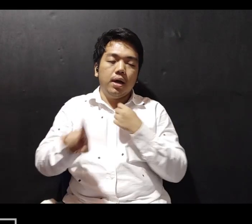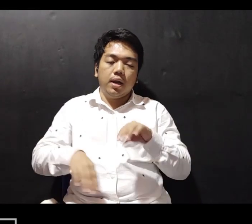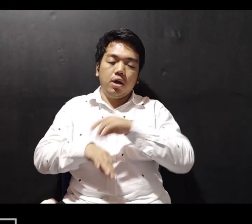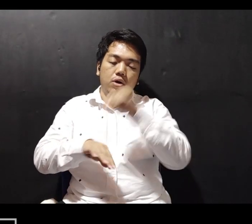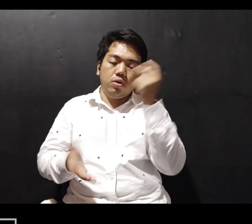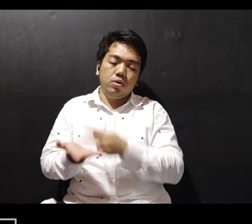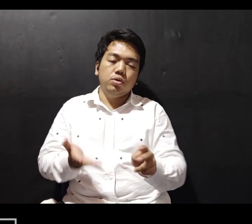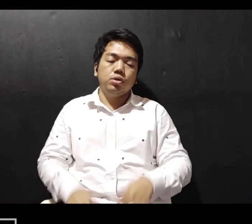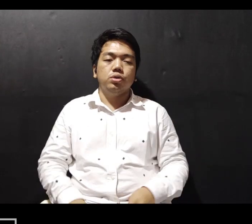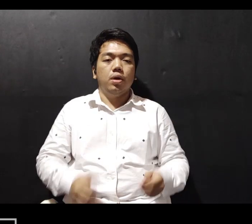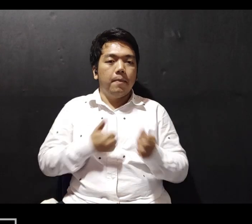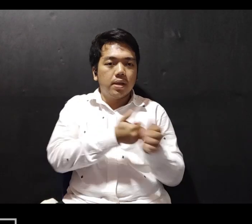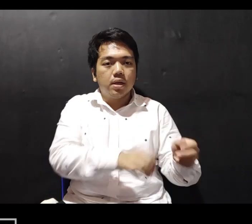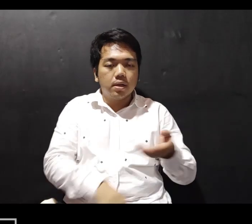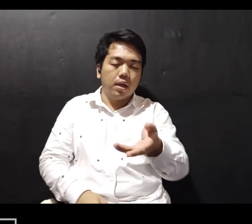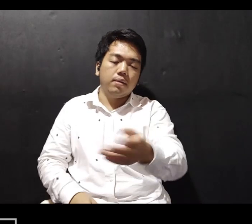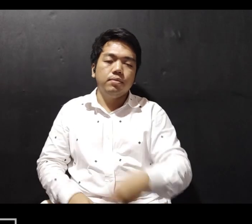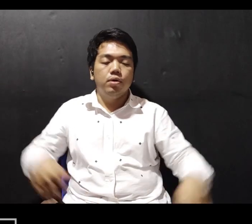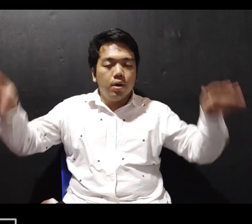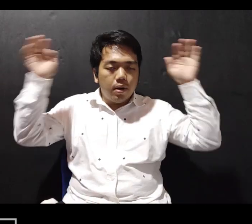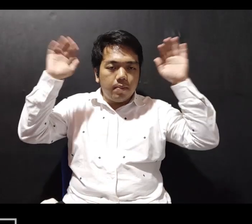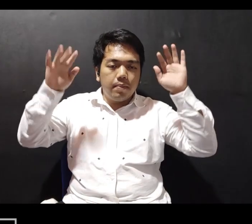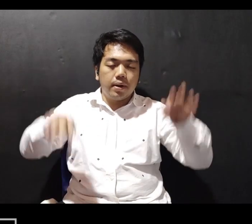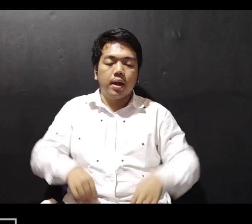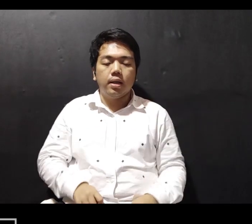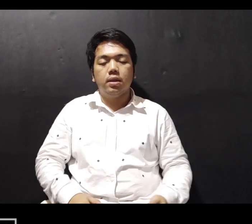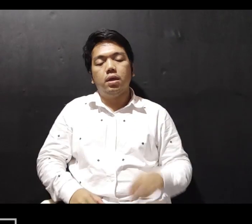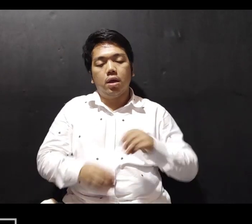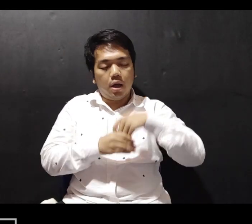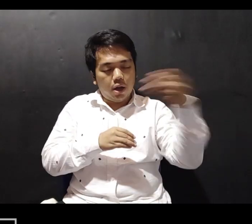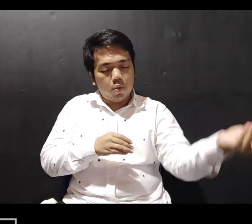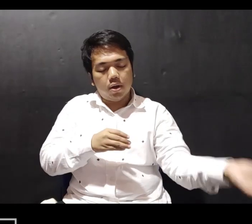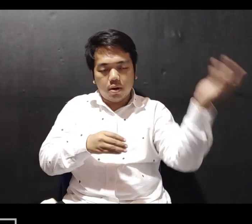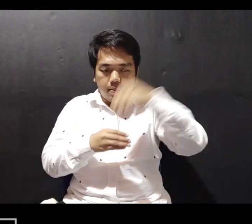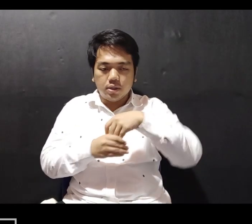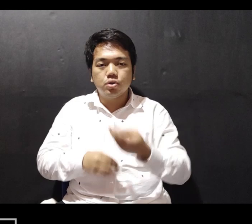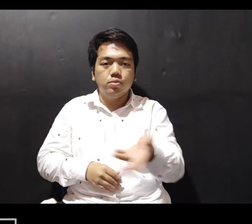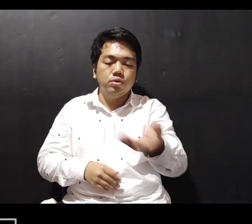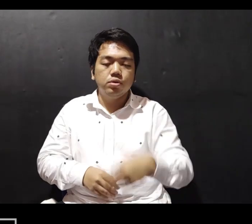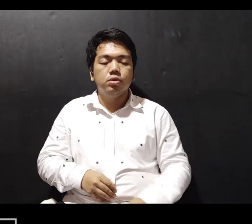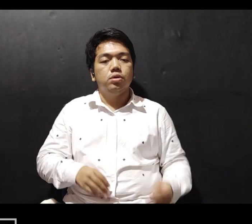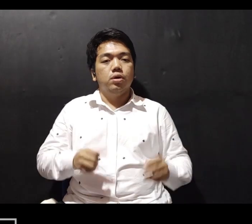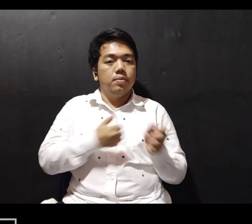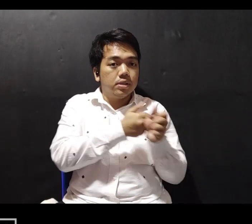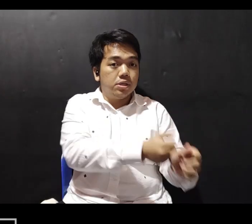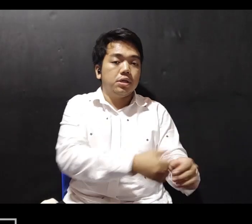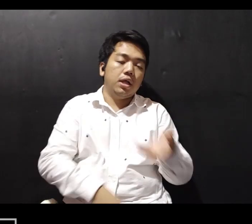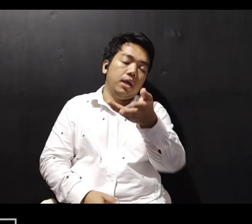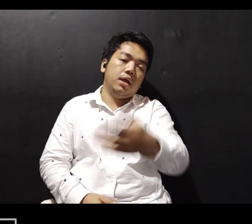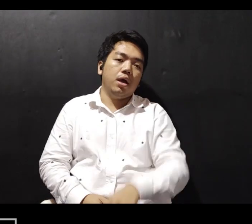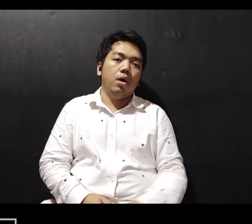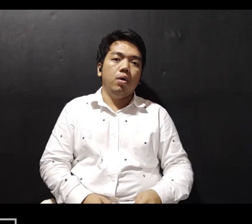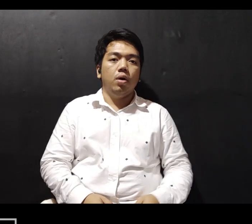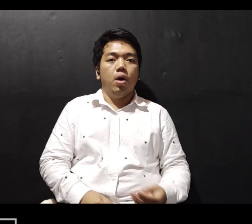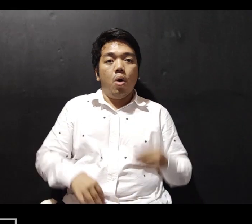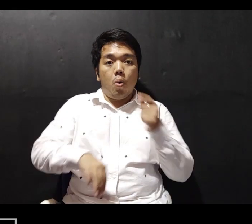selalu menyertaimu, memberkatimu, menyertai keluar masukmu, menyertai engkau pada waktu engkau ada